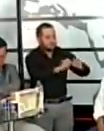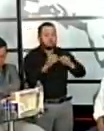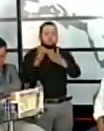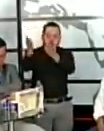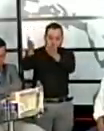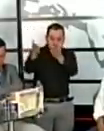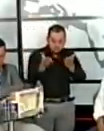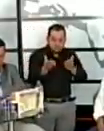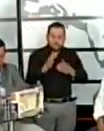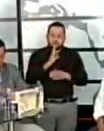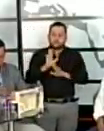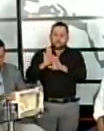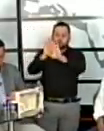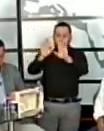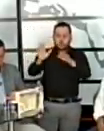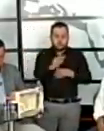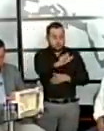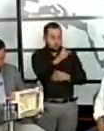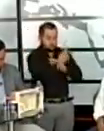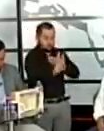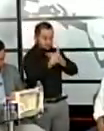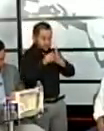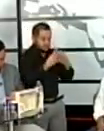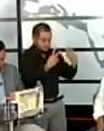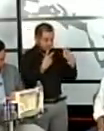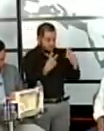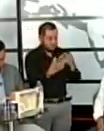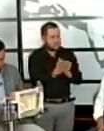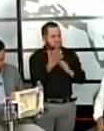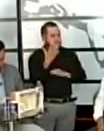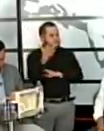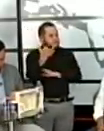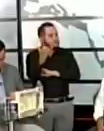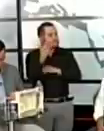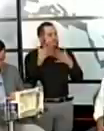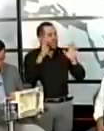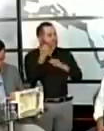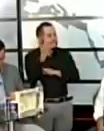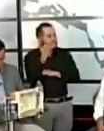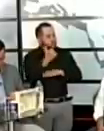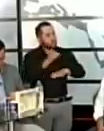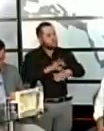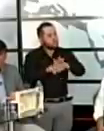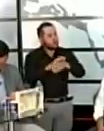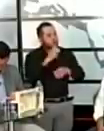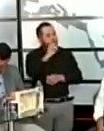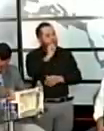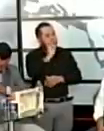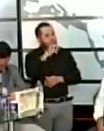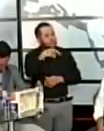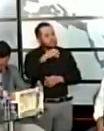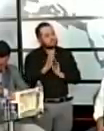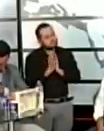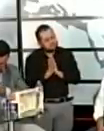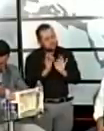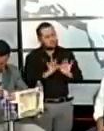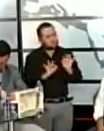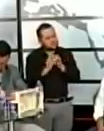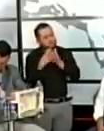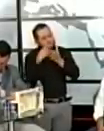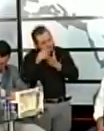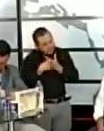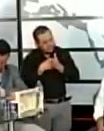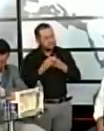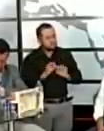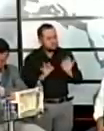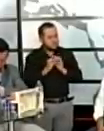bienvenidos. A ustedes, nuestros suscriptores, ya me llamó el doctor Cataño y me dice, hermano, yo necesito la suscripción de Legón en mi casa porque